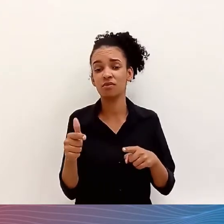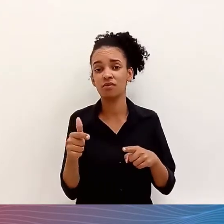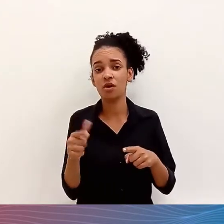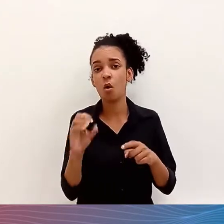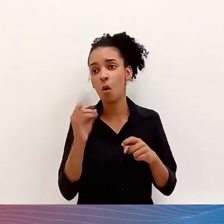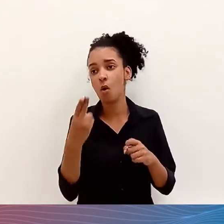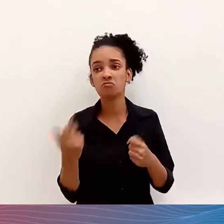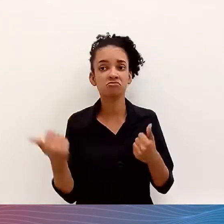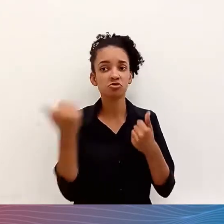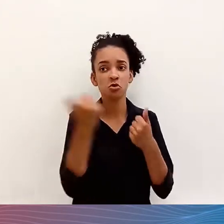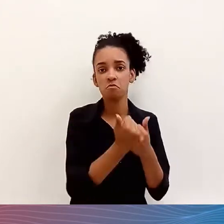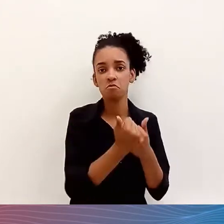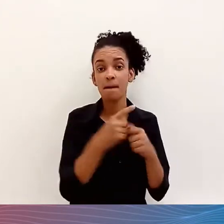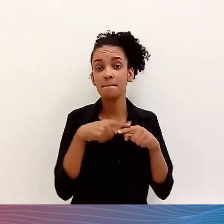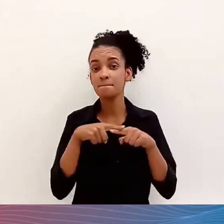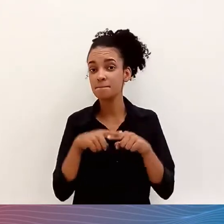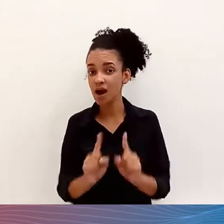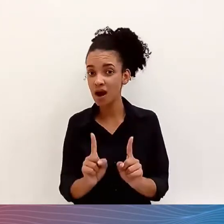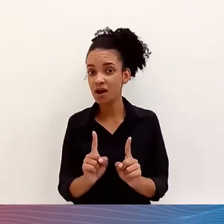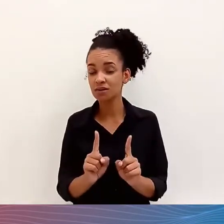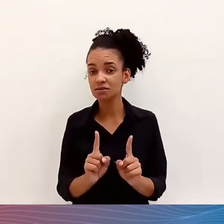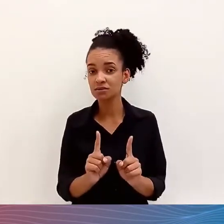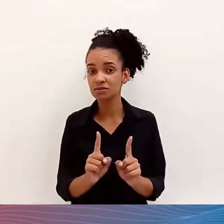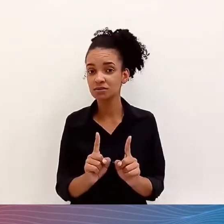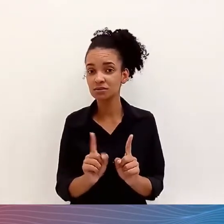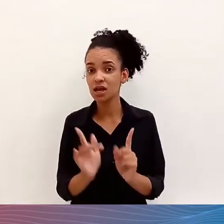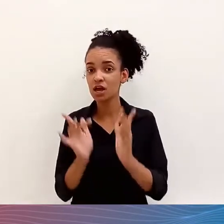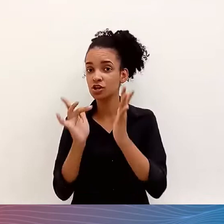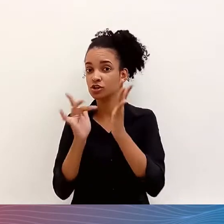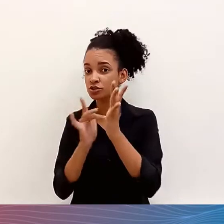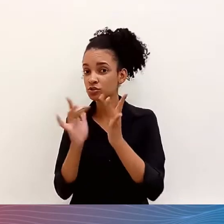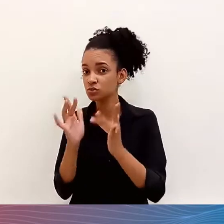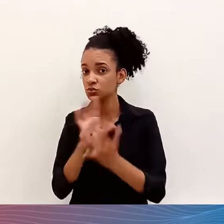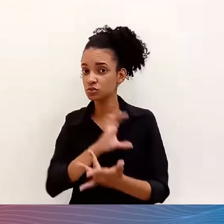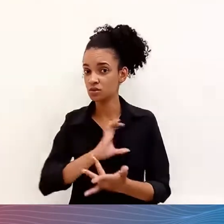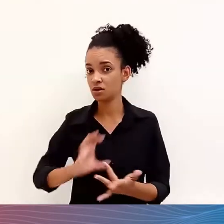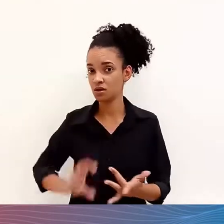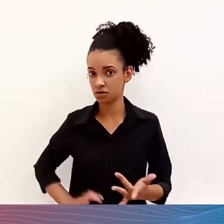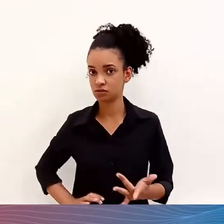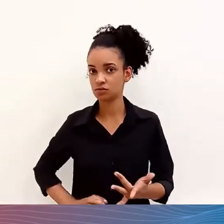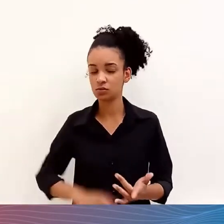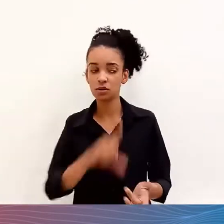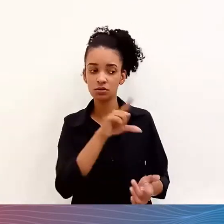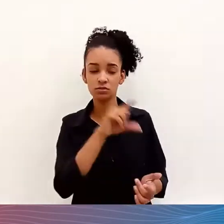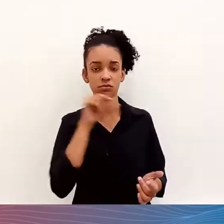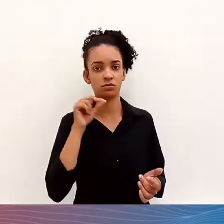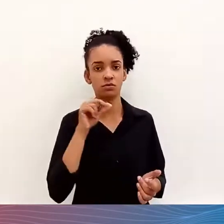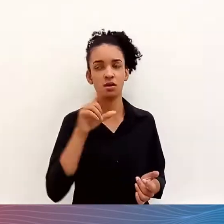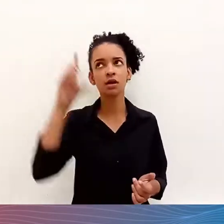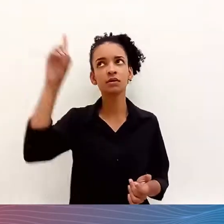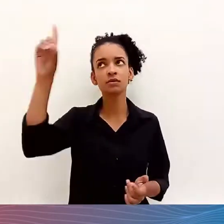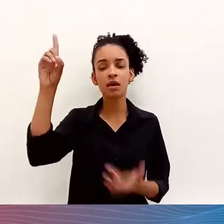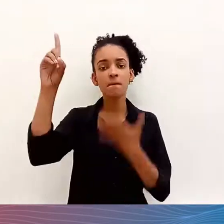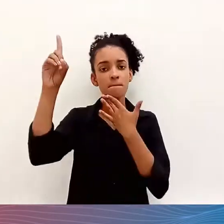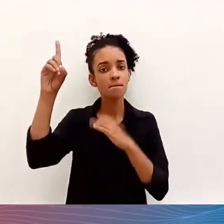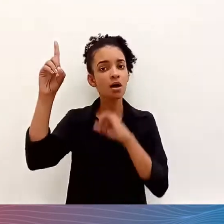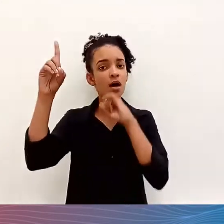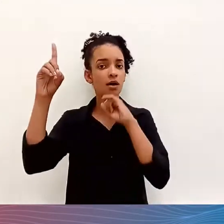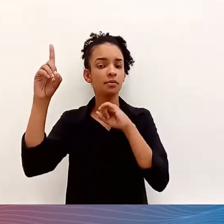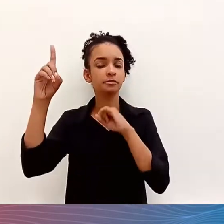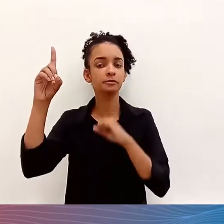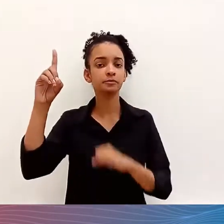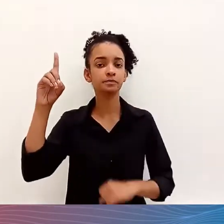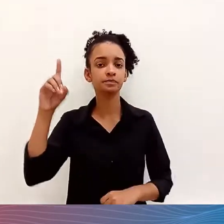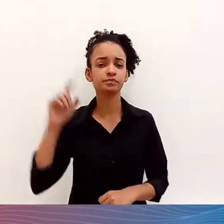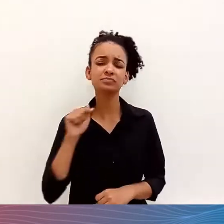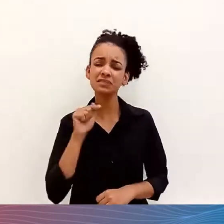é por Jesus Cristo e por Deus Pai. Isso tem que ficar claro,